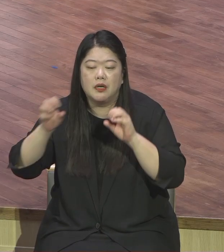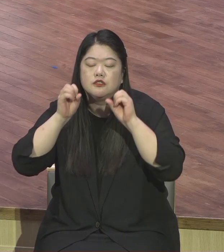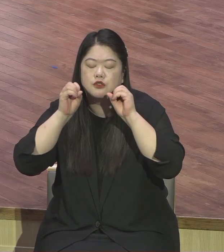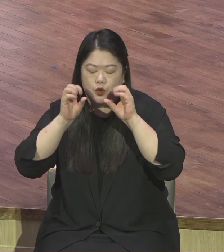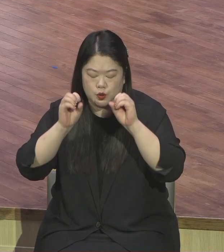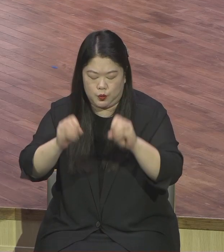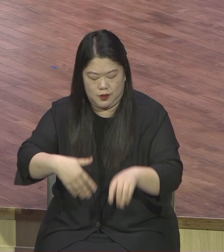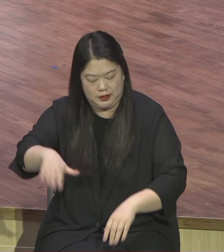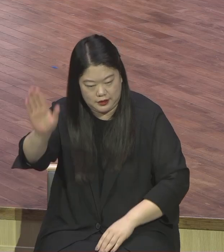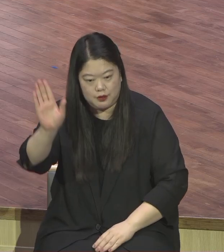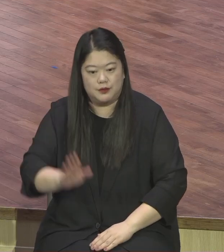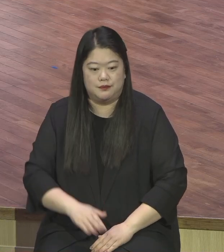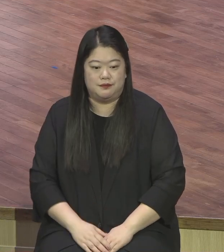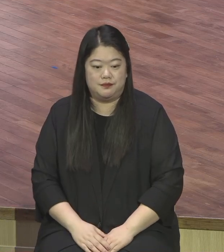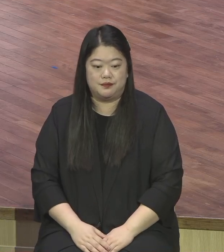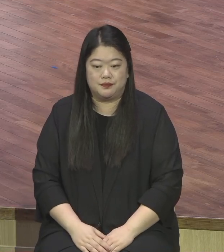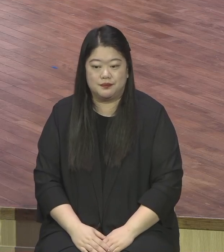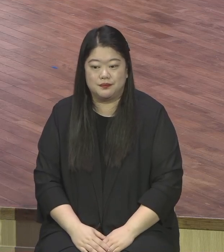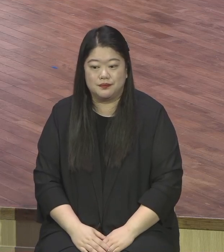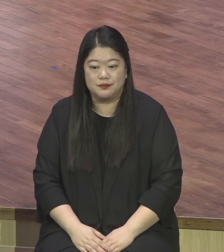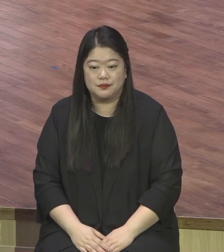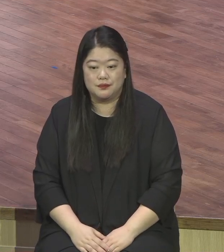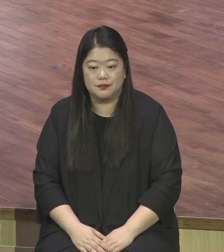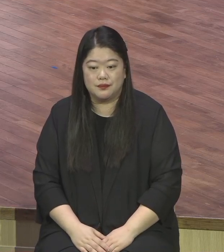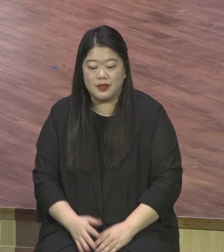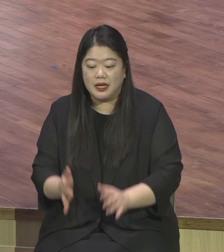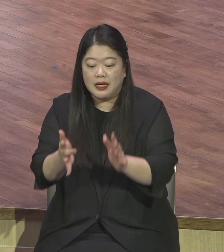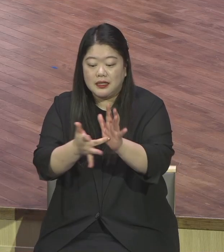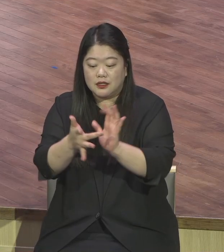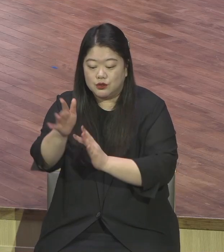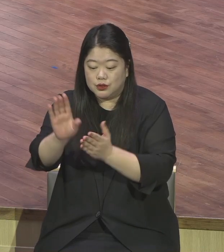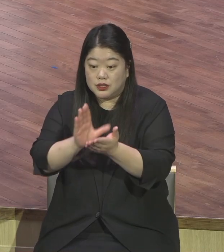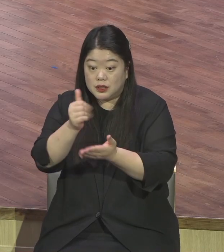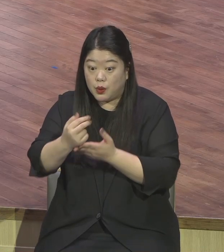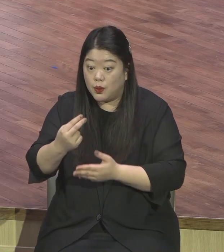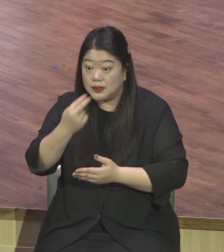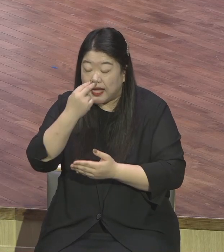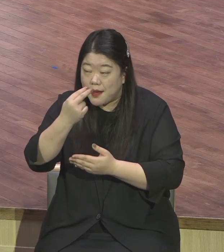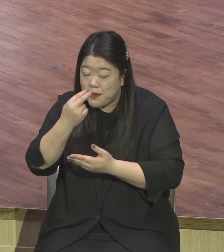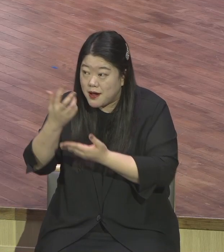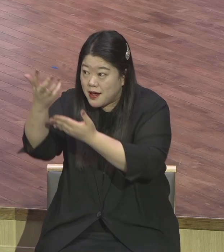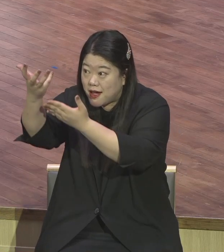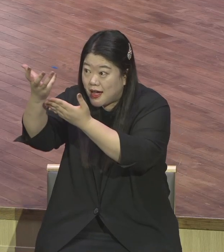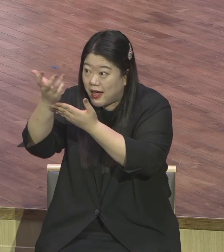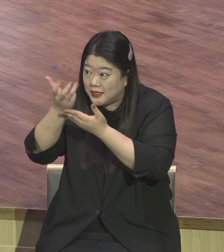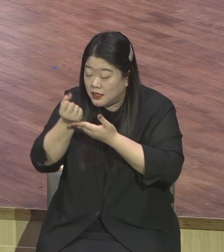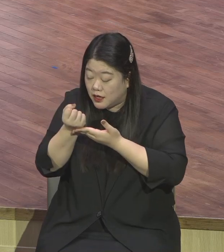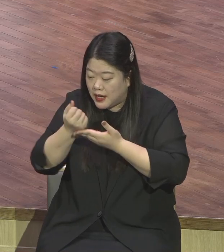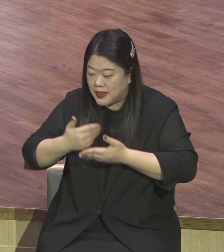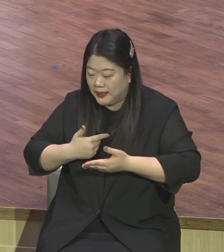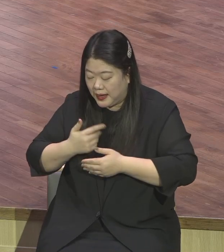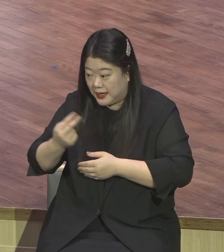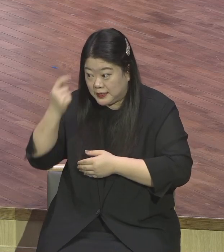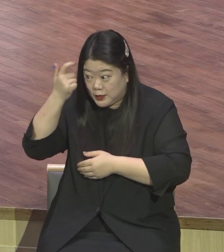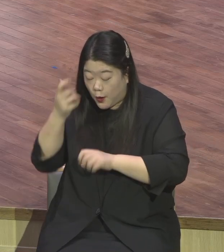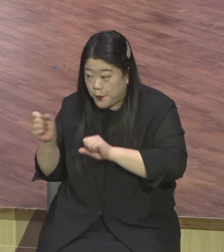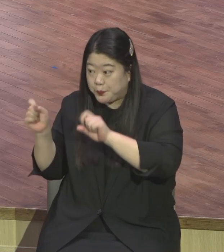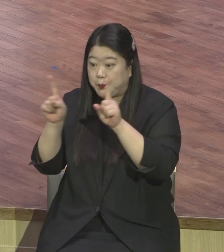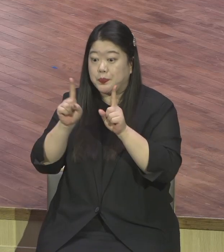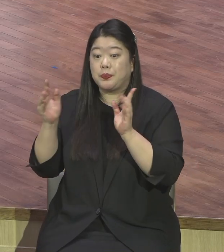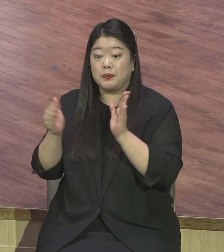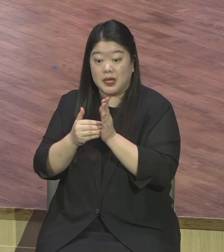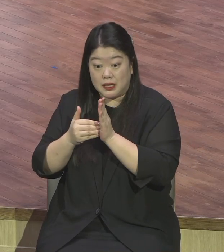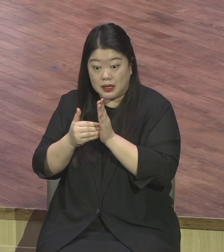이제 우리는 예수 그리스도의 생명 살리는 미션을 가슴에 품어야 됩니다. 사도 바울처럼 예수